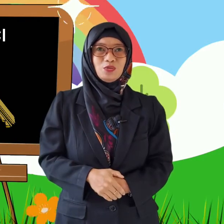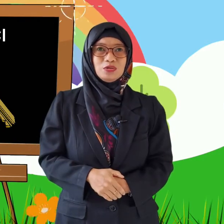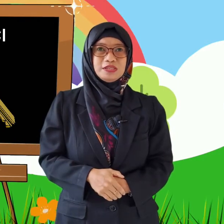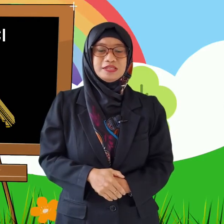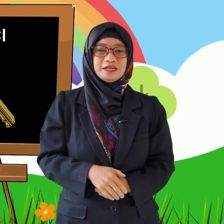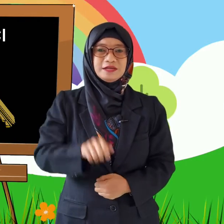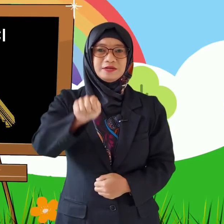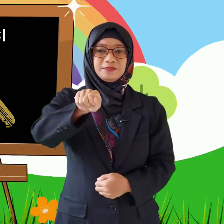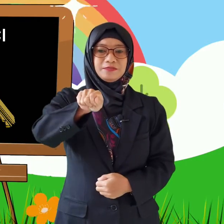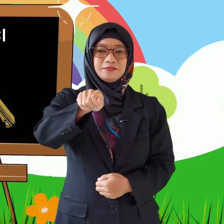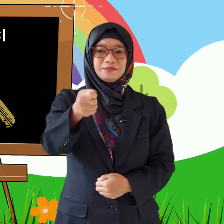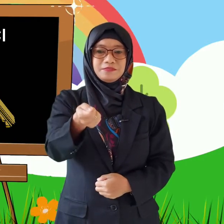Kunci.